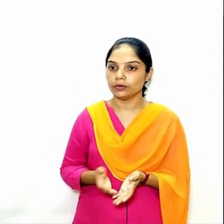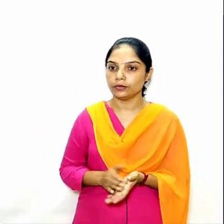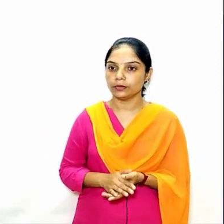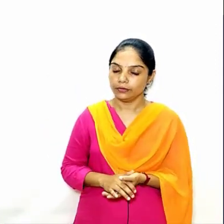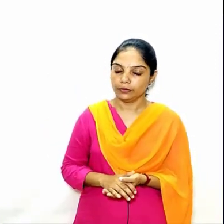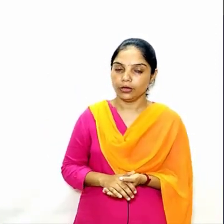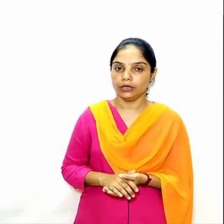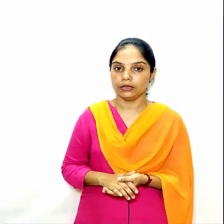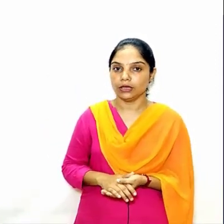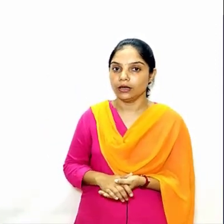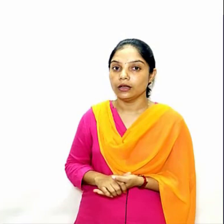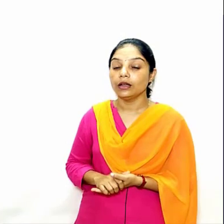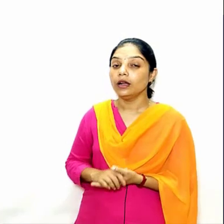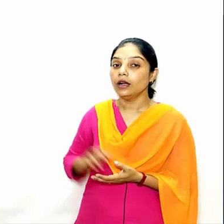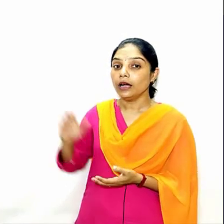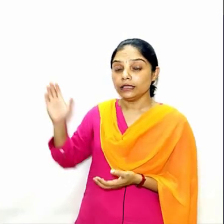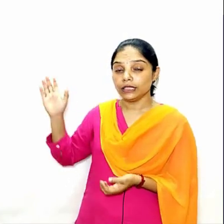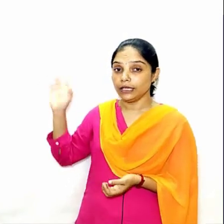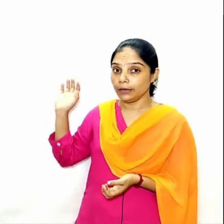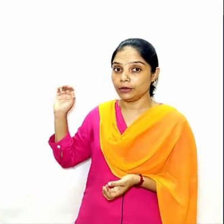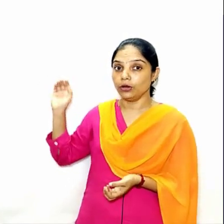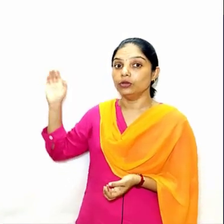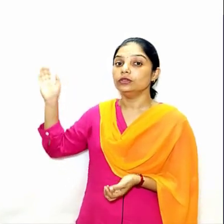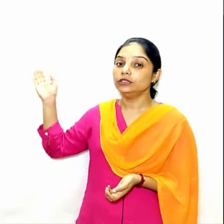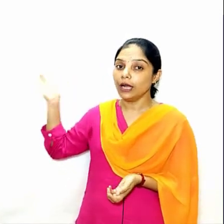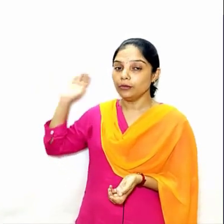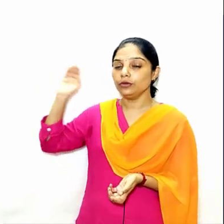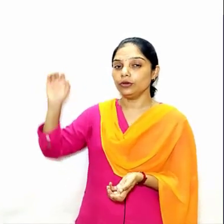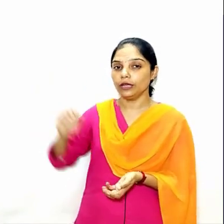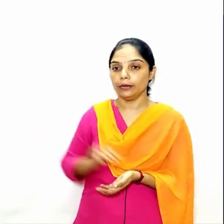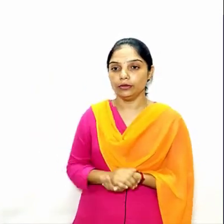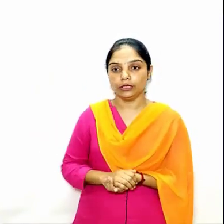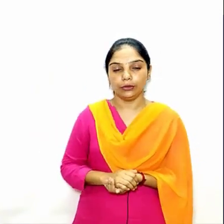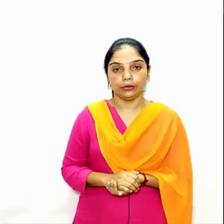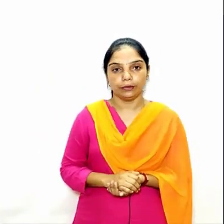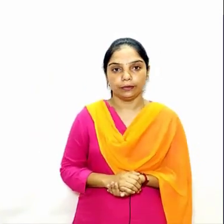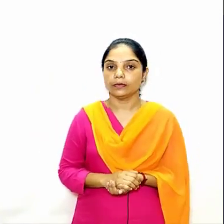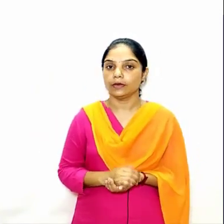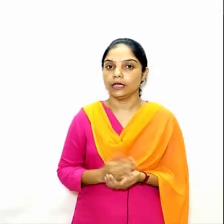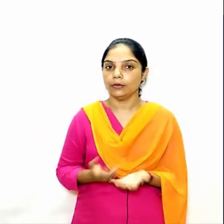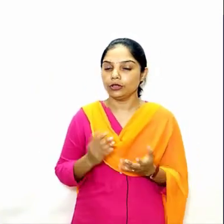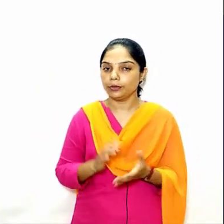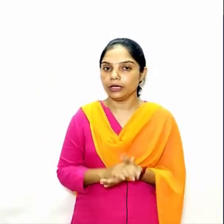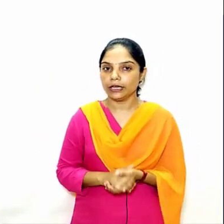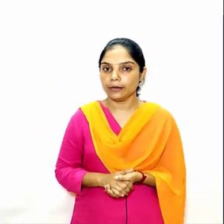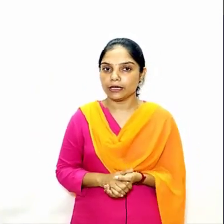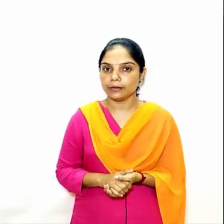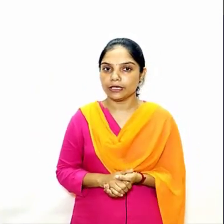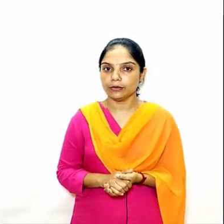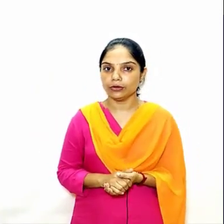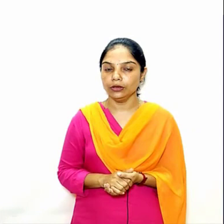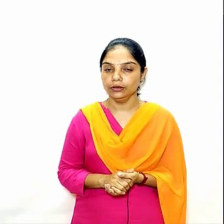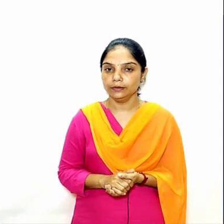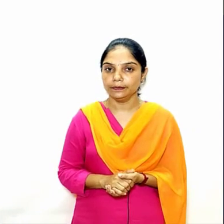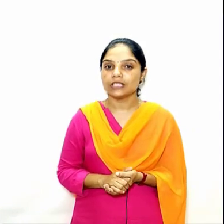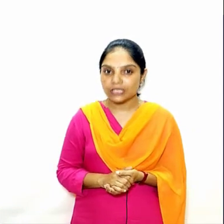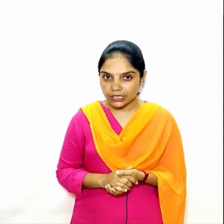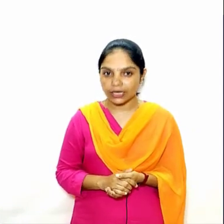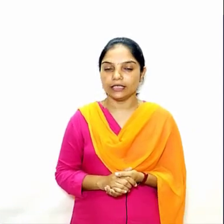रूख। बहुत अच्छा। अच्छा ये बताओ, जामुन को क्या बोलते हो? क्या बोलते हो अपने घर की भाषा में जामुन